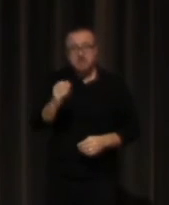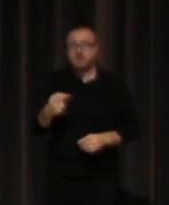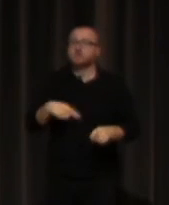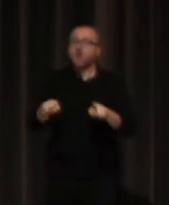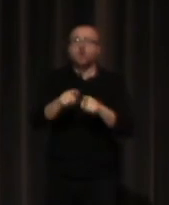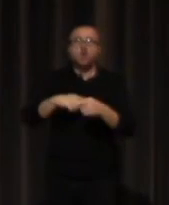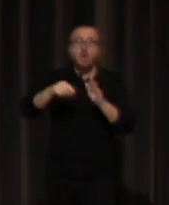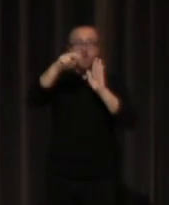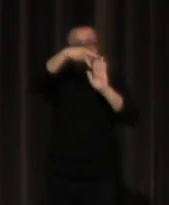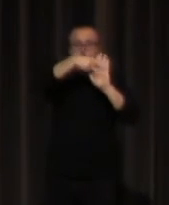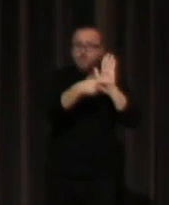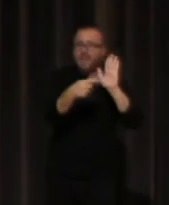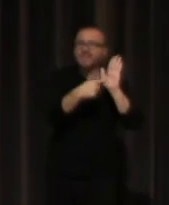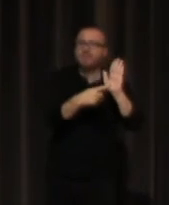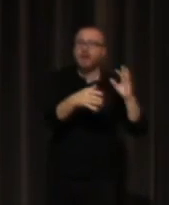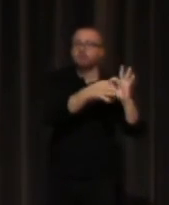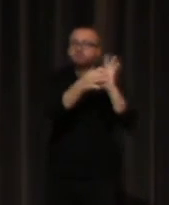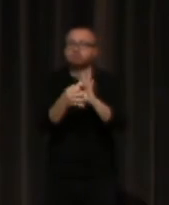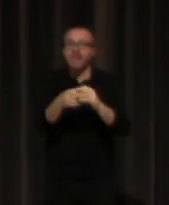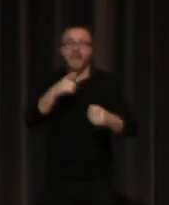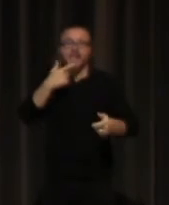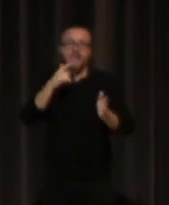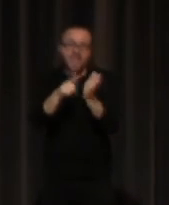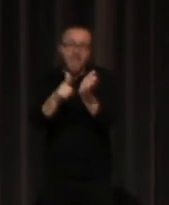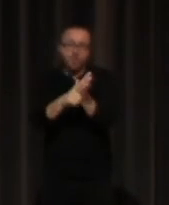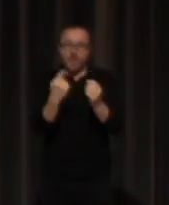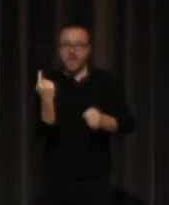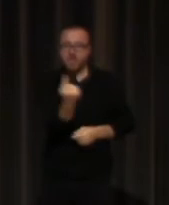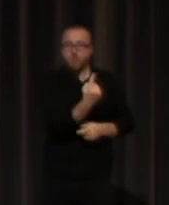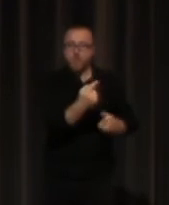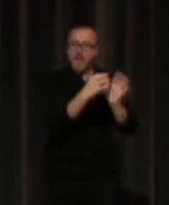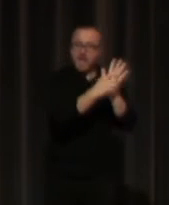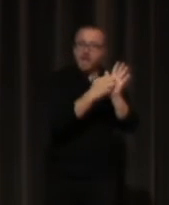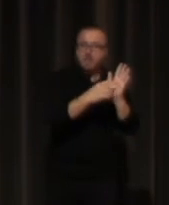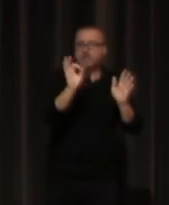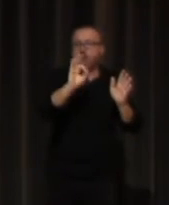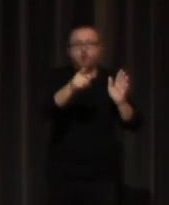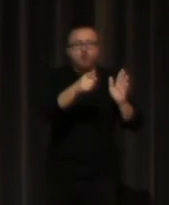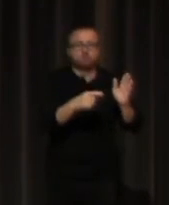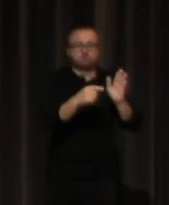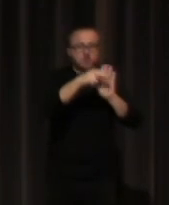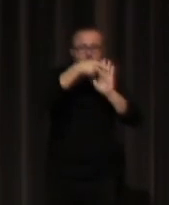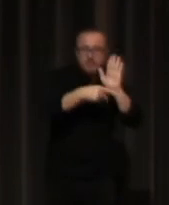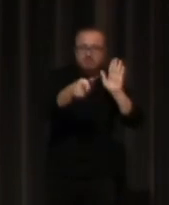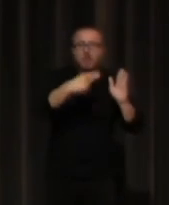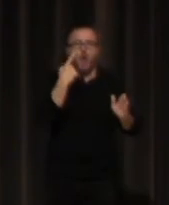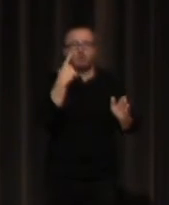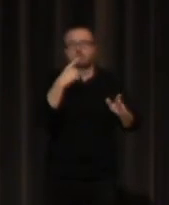d'ús, sabem com parlar per aconseguir el que volem, sabem utilitzar la llengua per